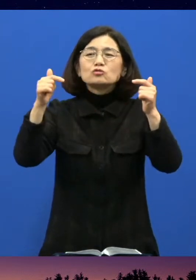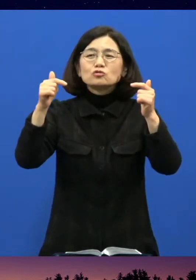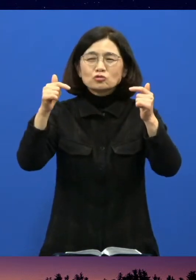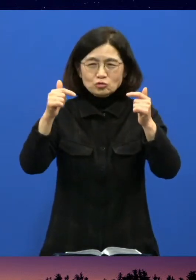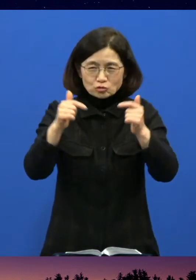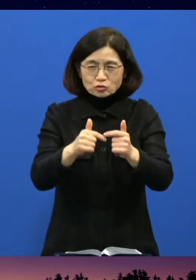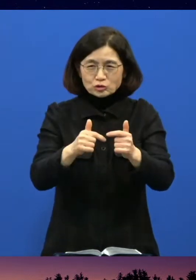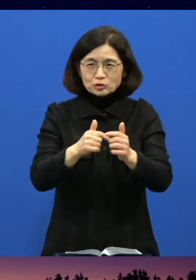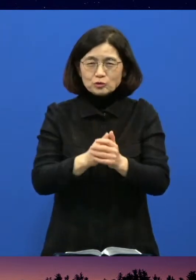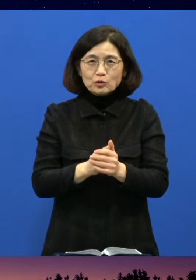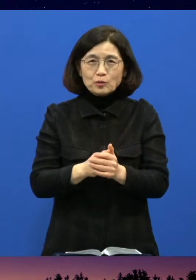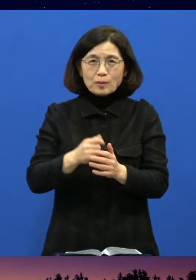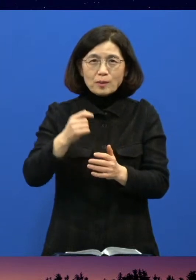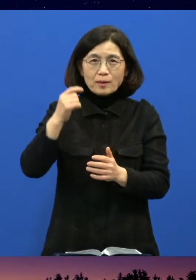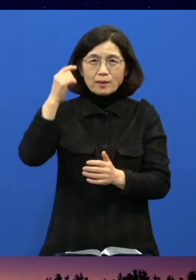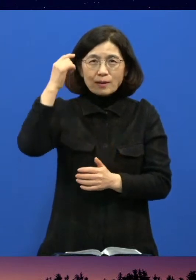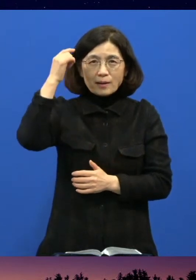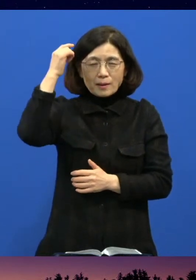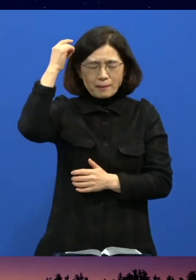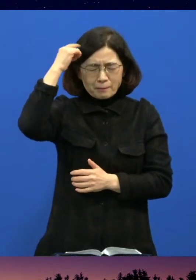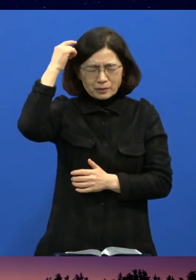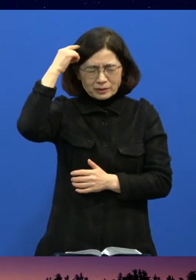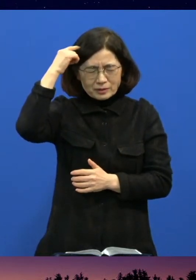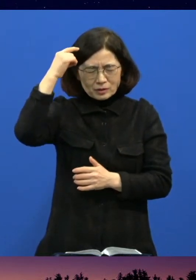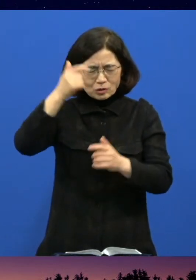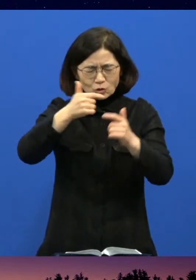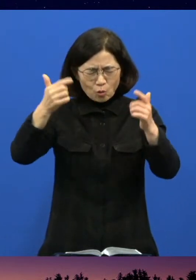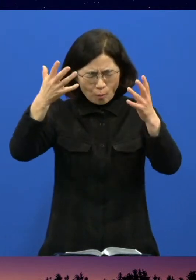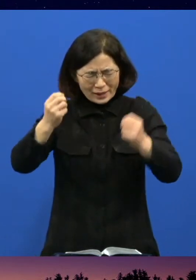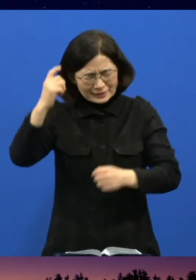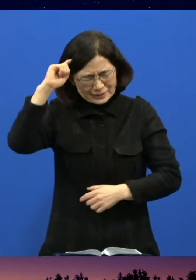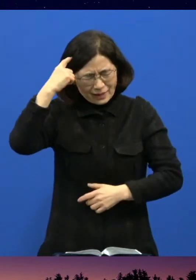너무 머리를 많이 회전시키지 말고